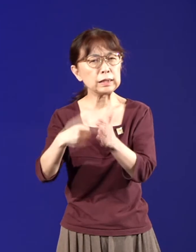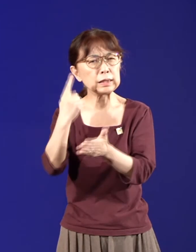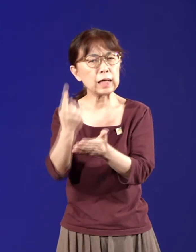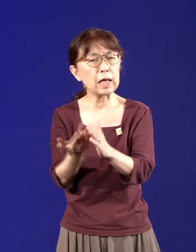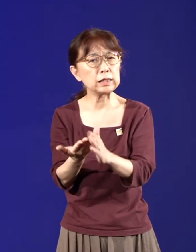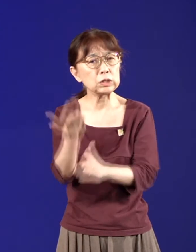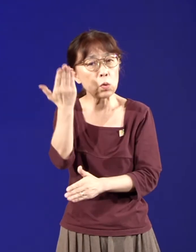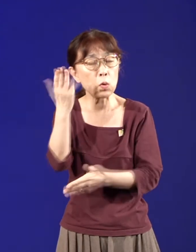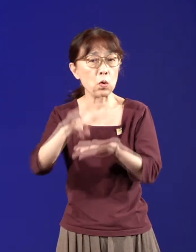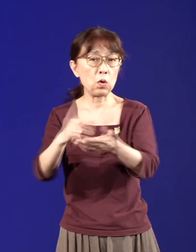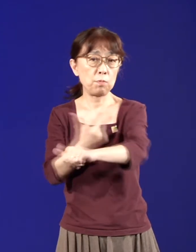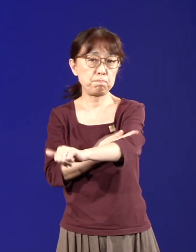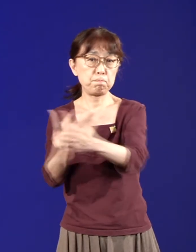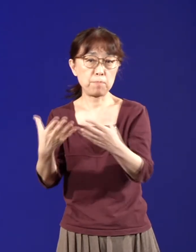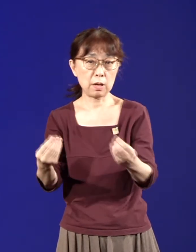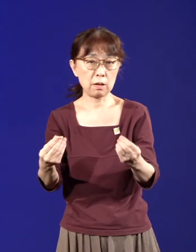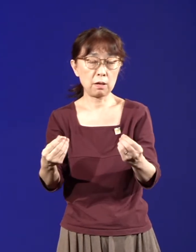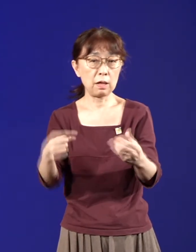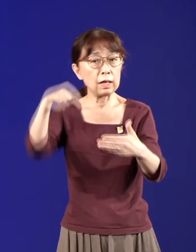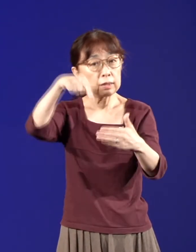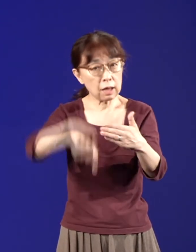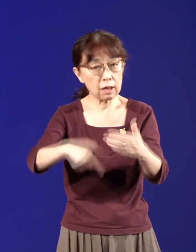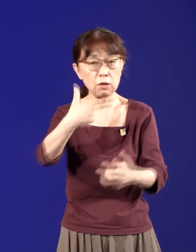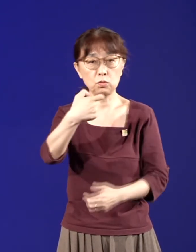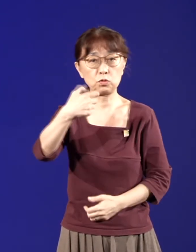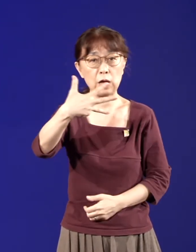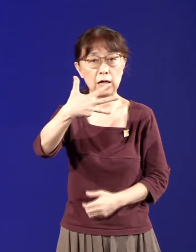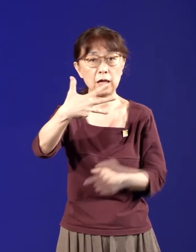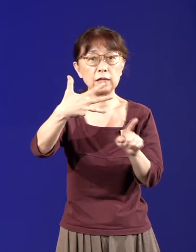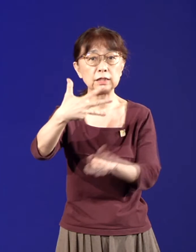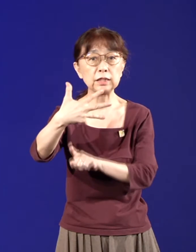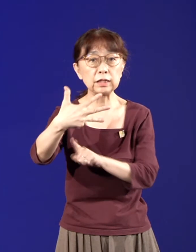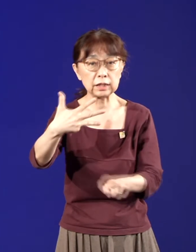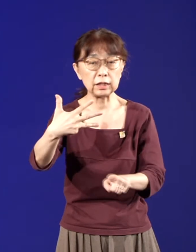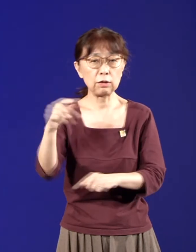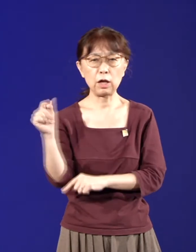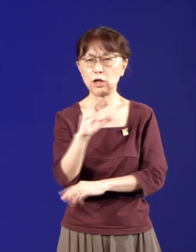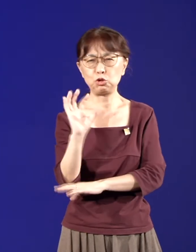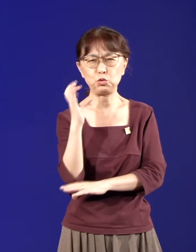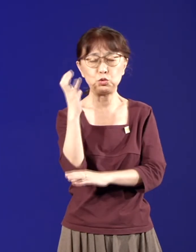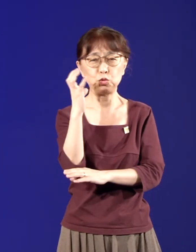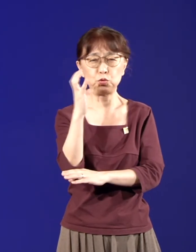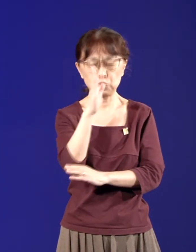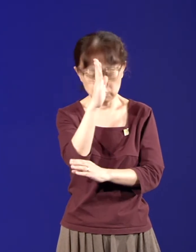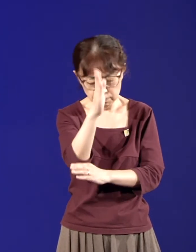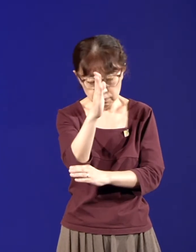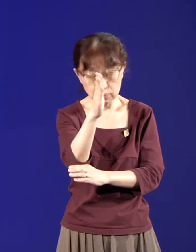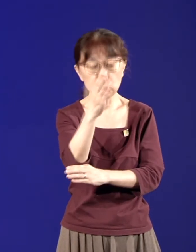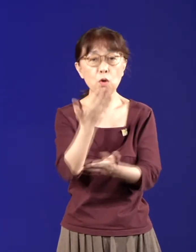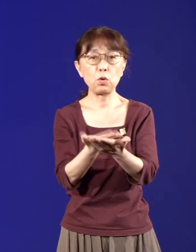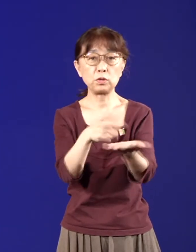したわけでありますけど、そのうち68人の方の救急要請ということがありましたけれ